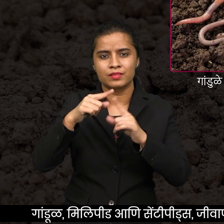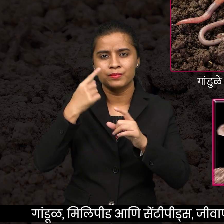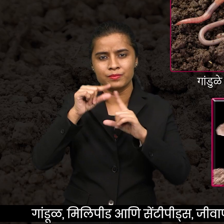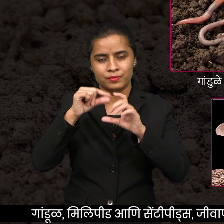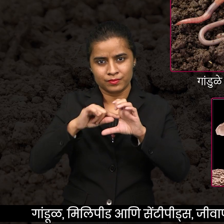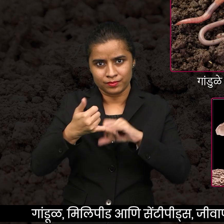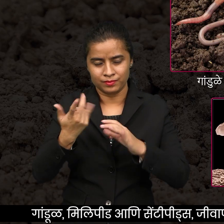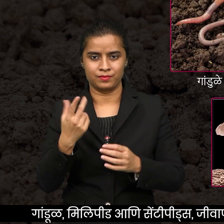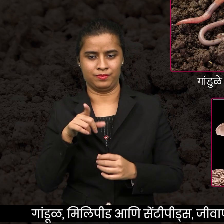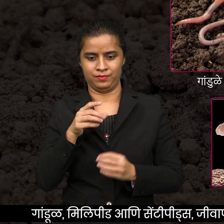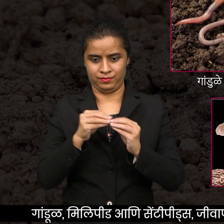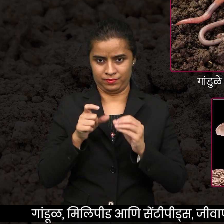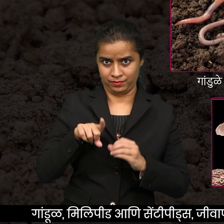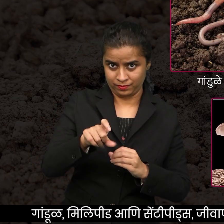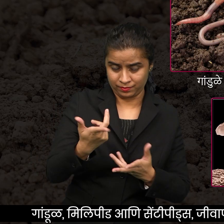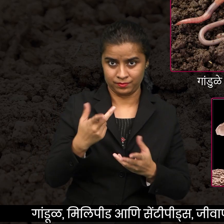जीव आढळतात.